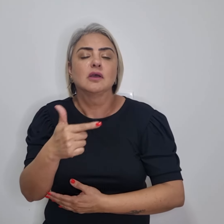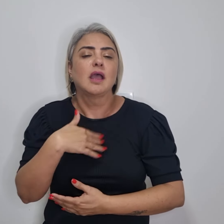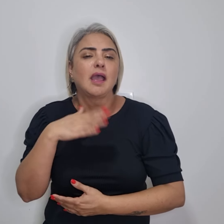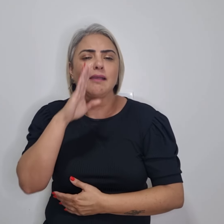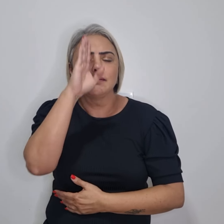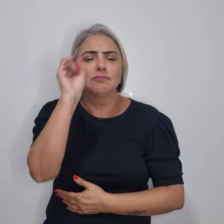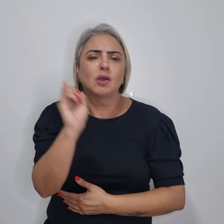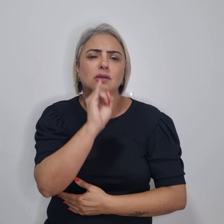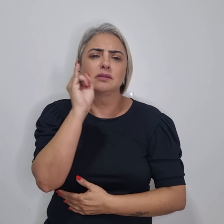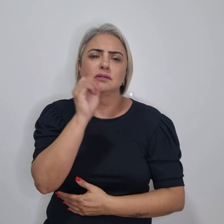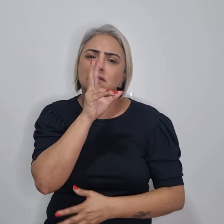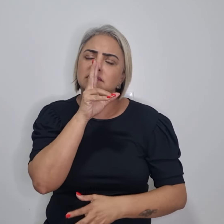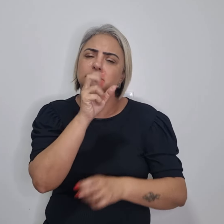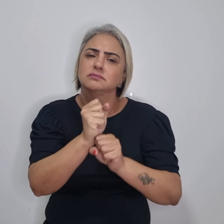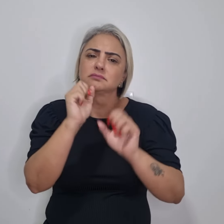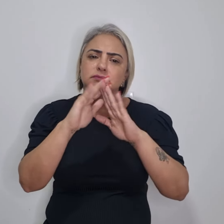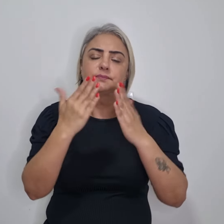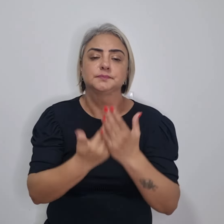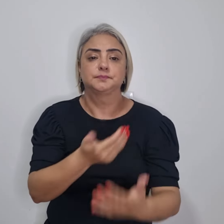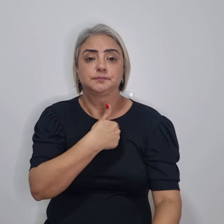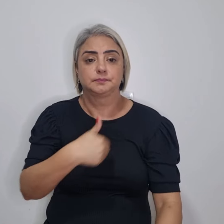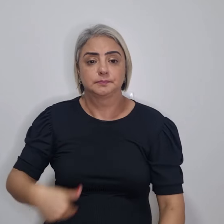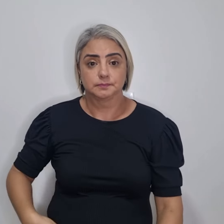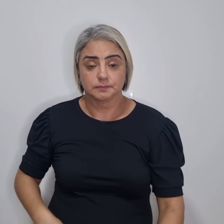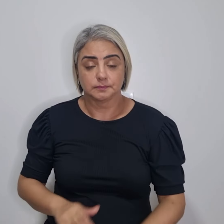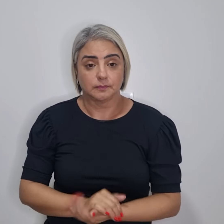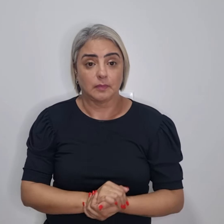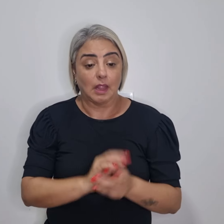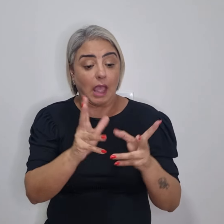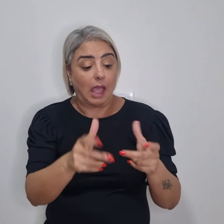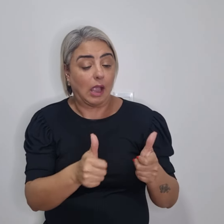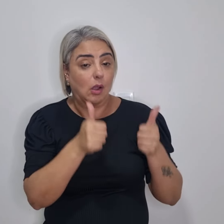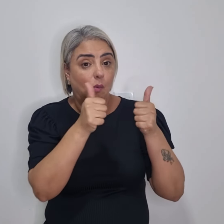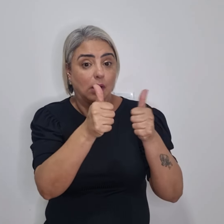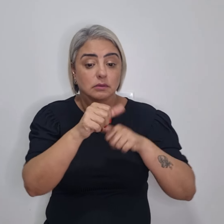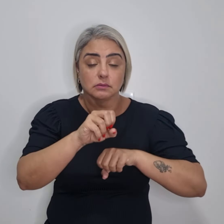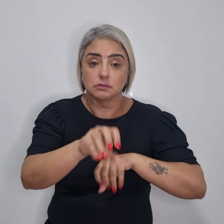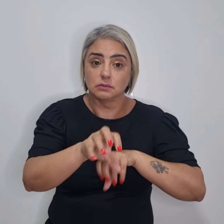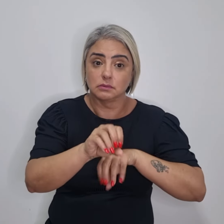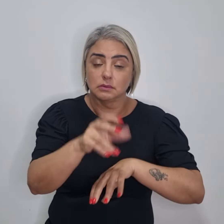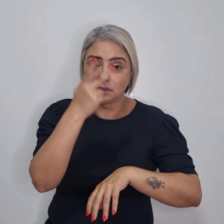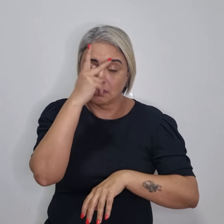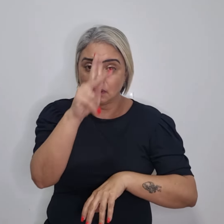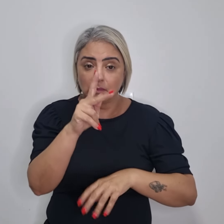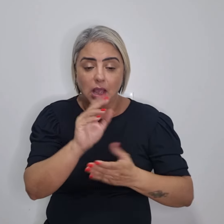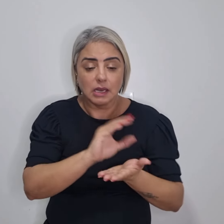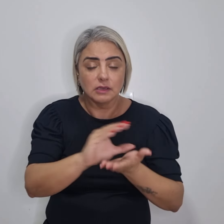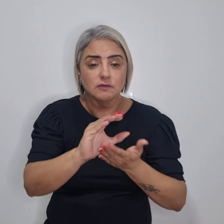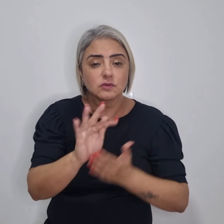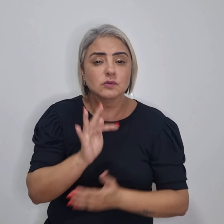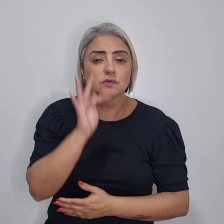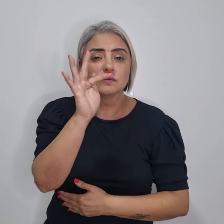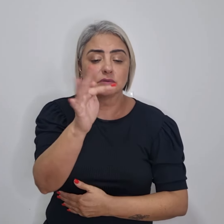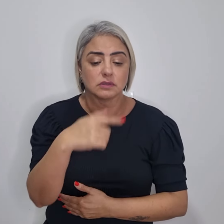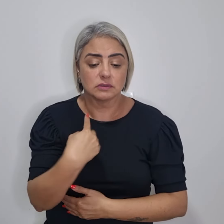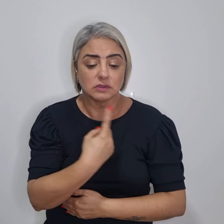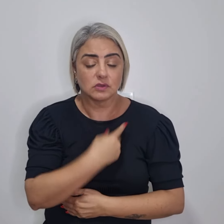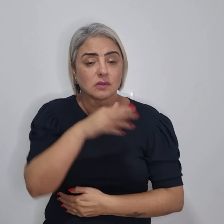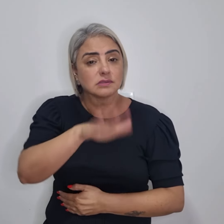fortalecer a escola pública. A qualidade do ensino para investir no futuro das nossas crianças e